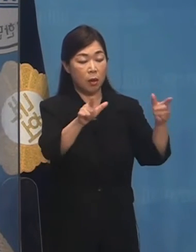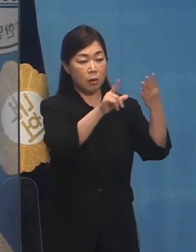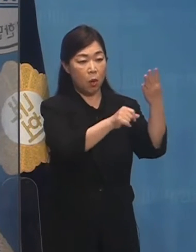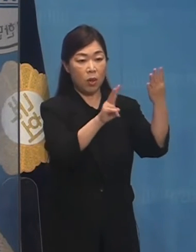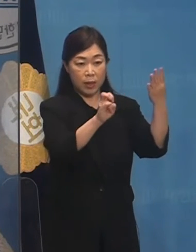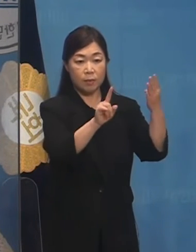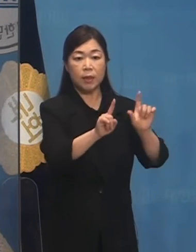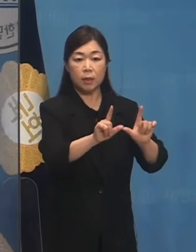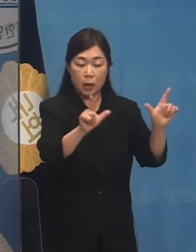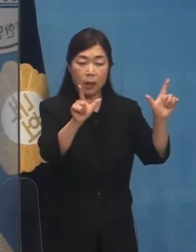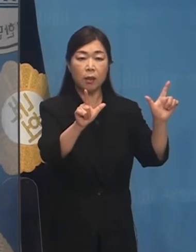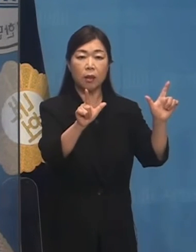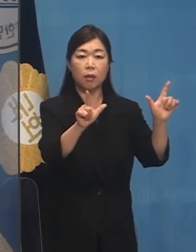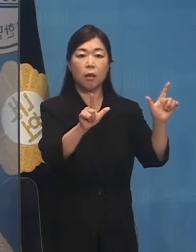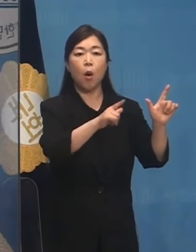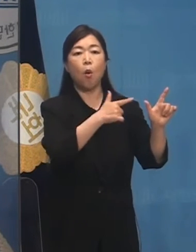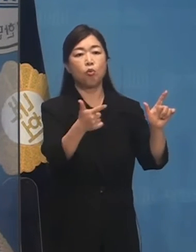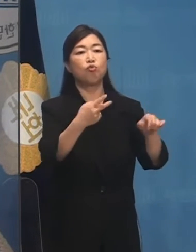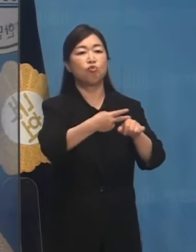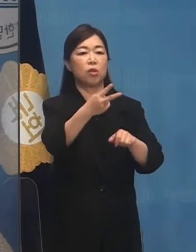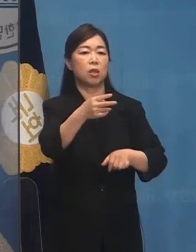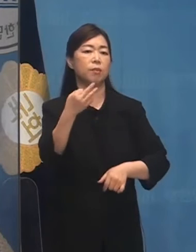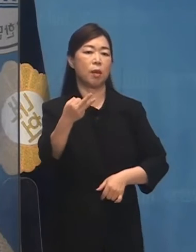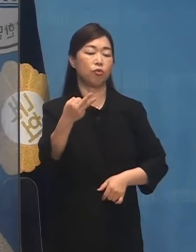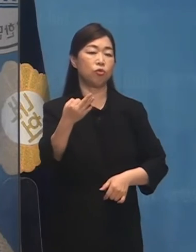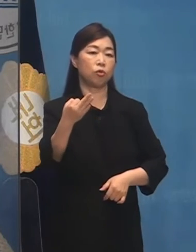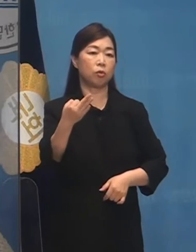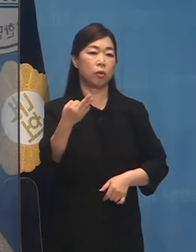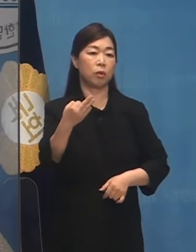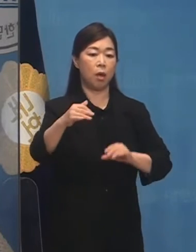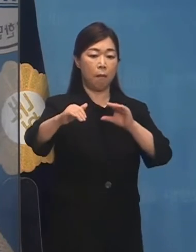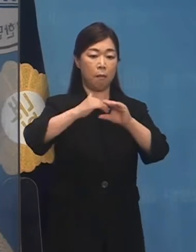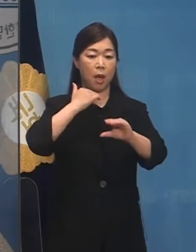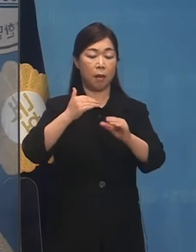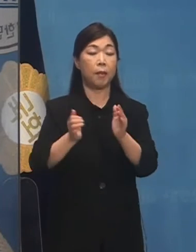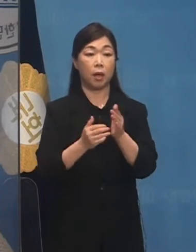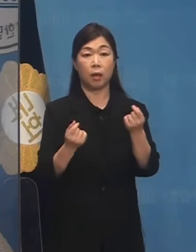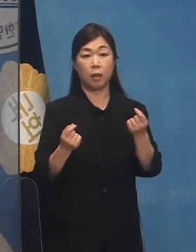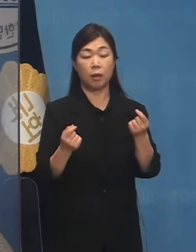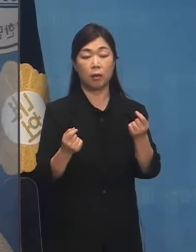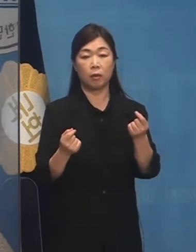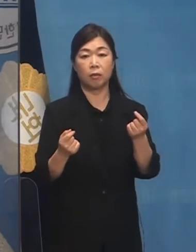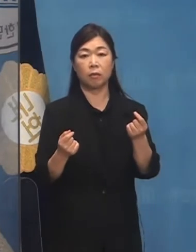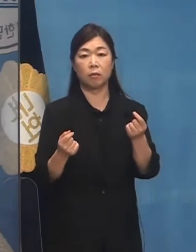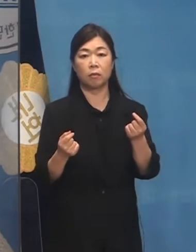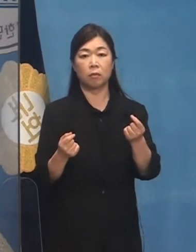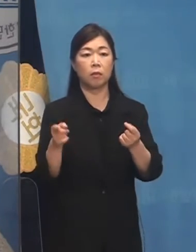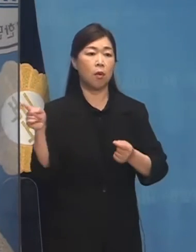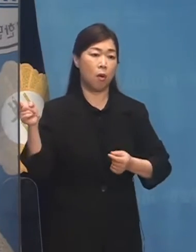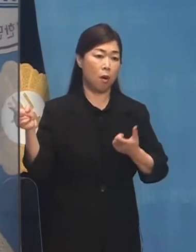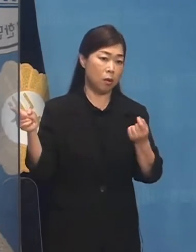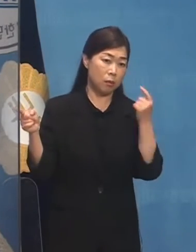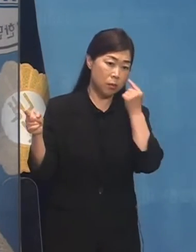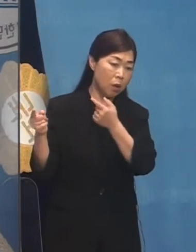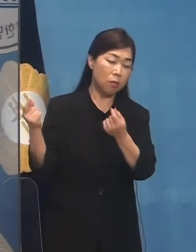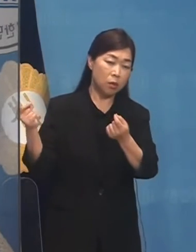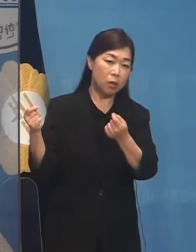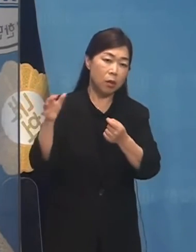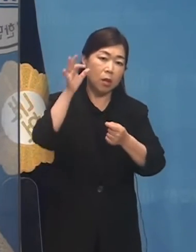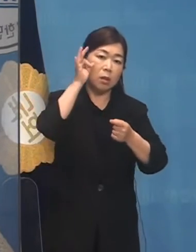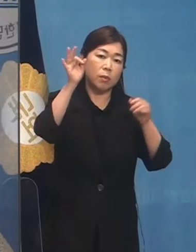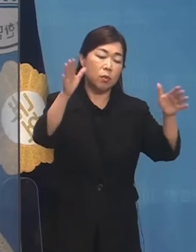4월 21일 오후 2시 14분에 왔습니다. 이렇게